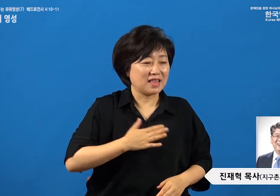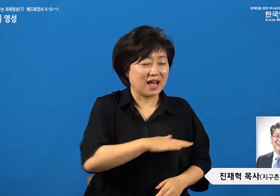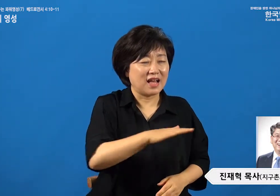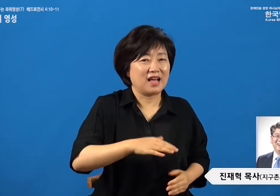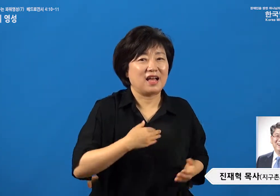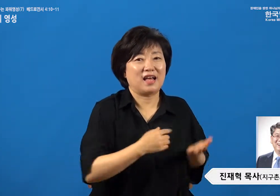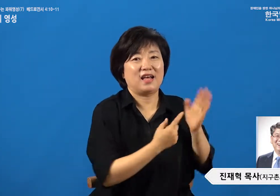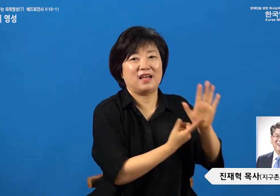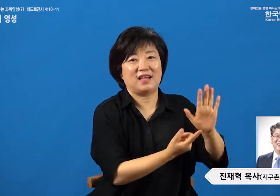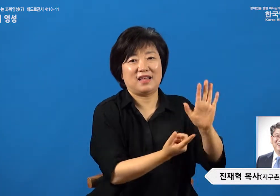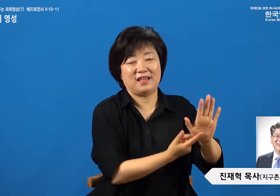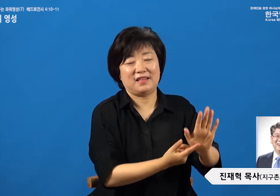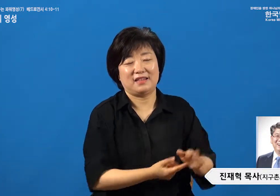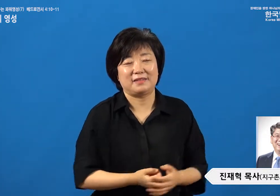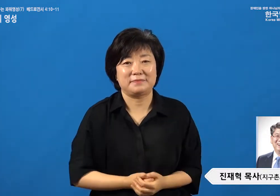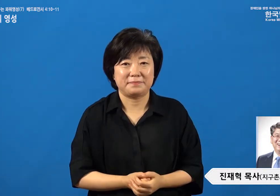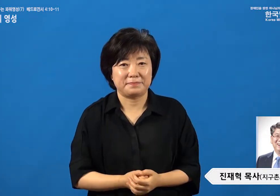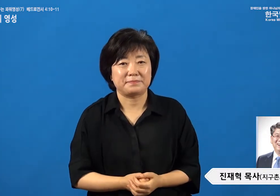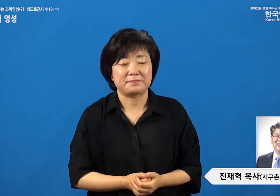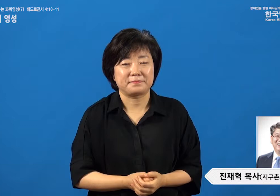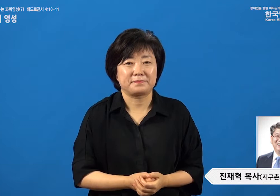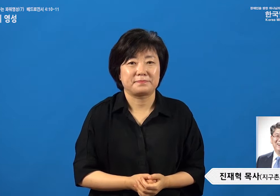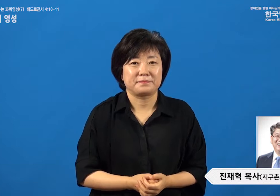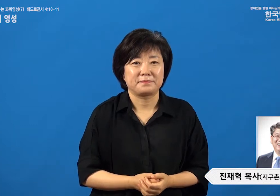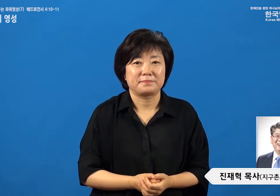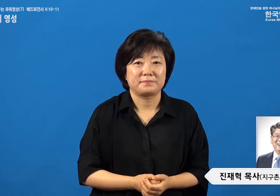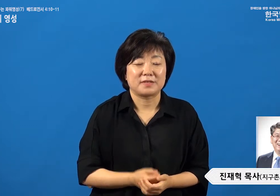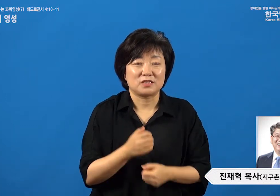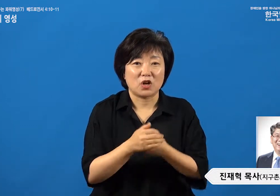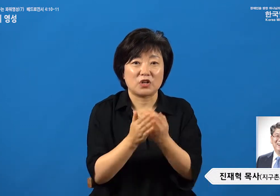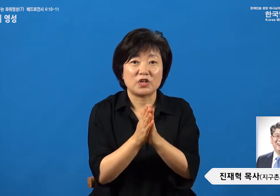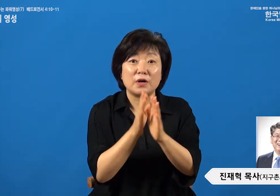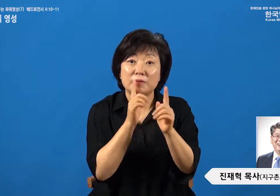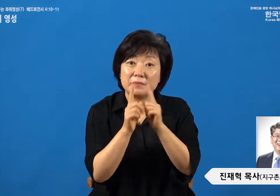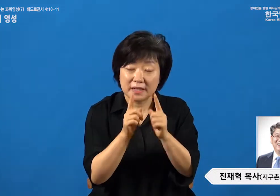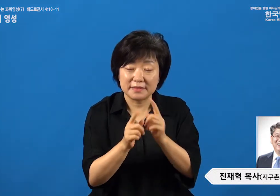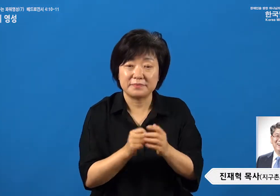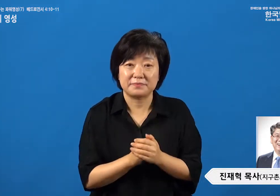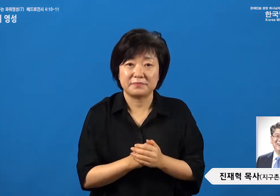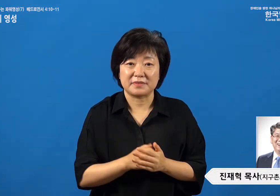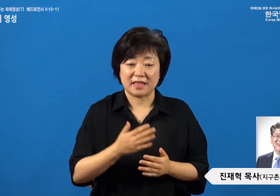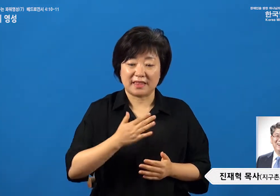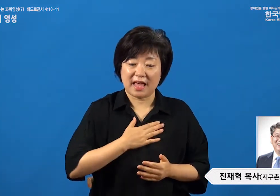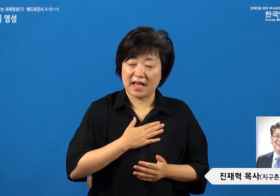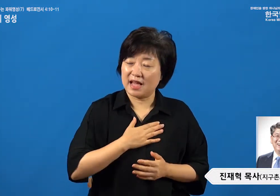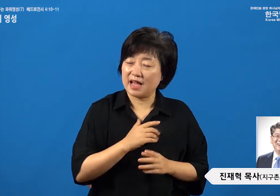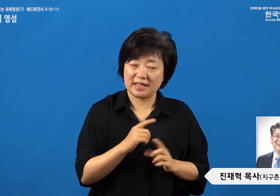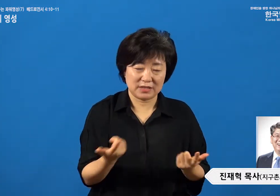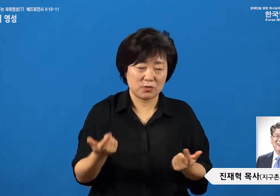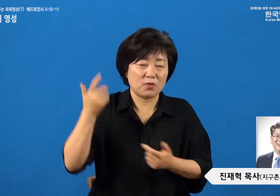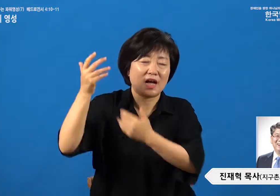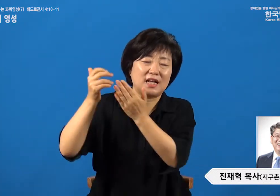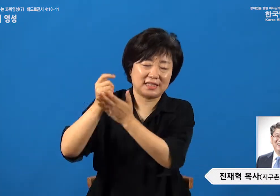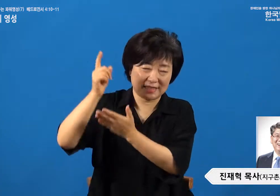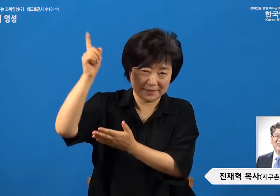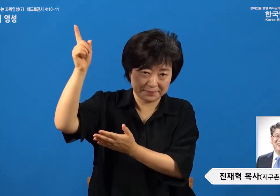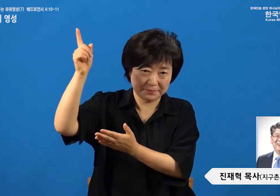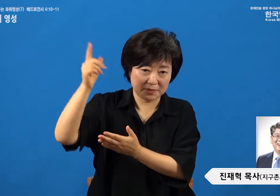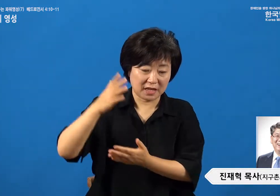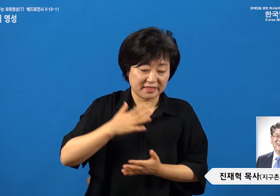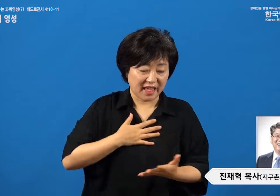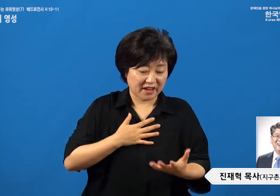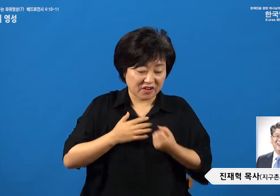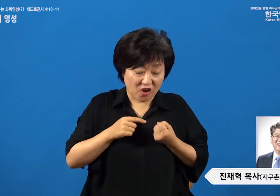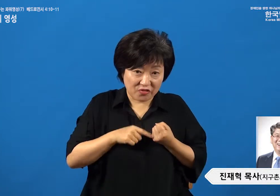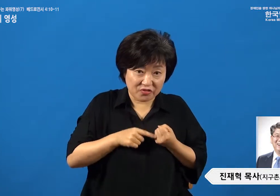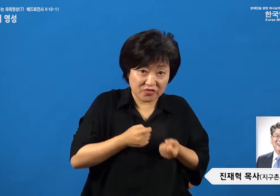때가 얼마나 많습니까? 오늘 성경은 우리에게 말씀합니다. 내가 아니라 하나님이,